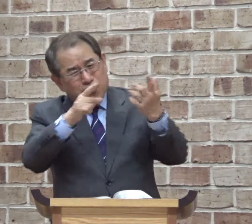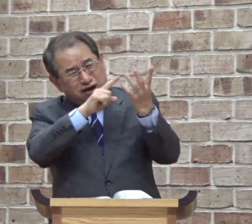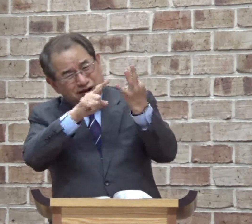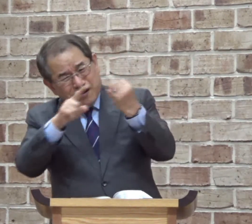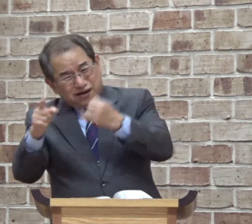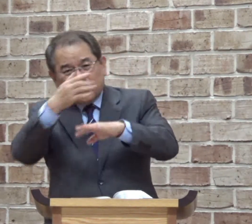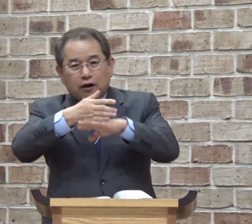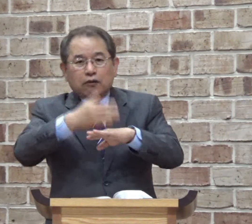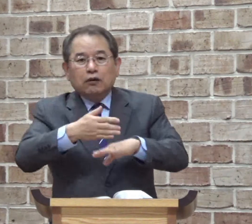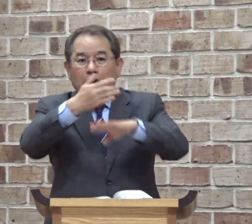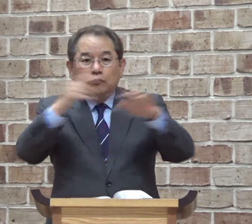감사할 일에 감사하지 않는 교만,